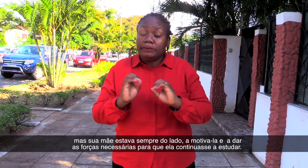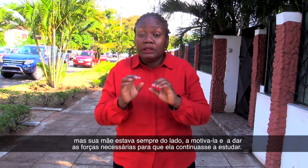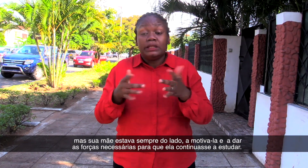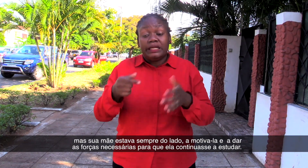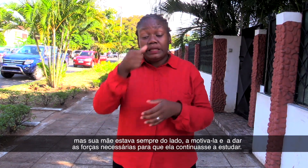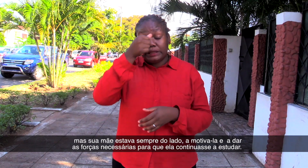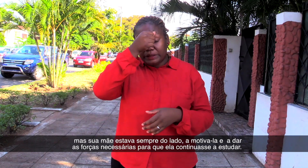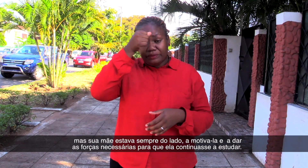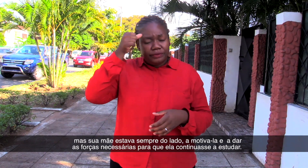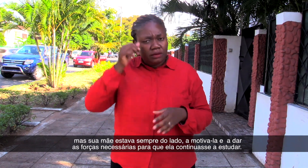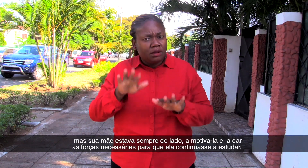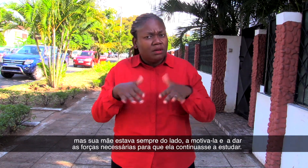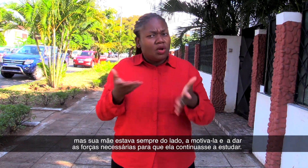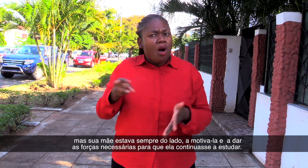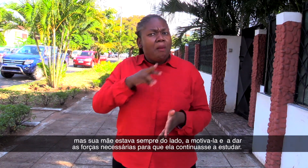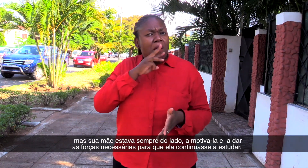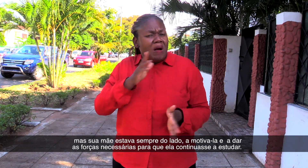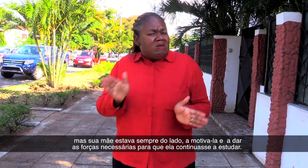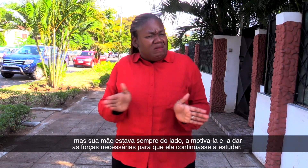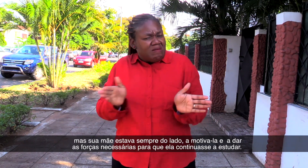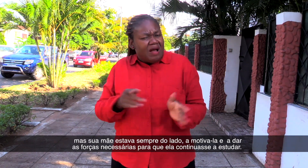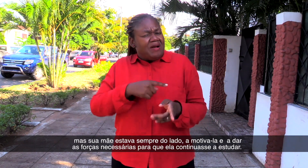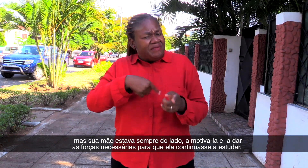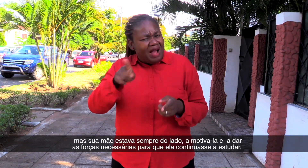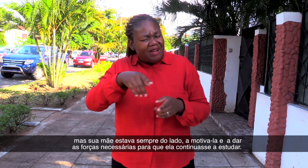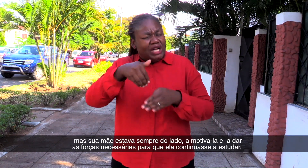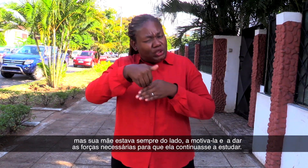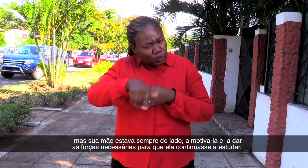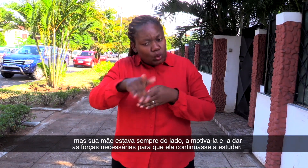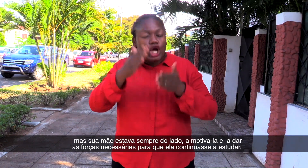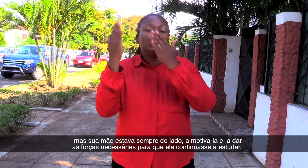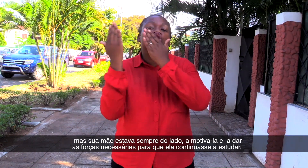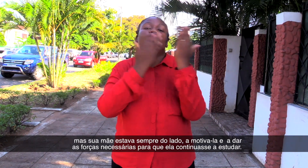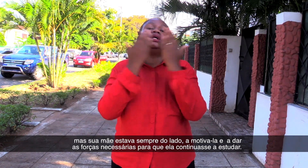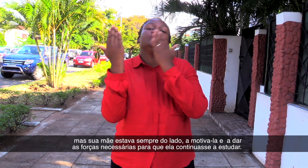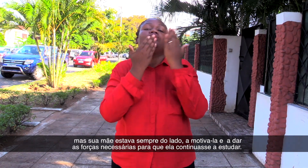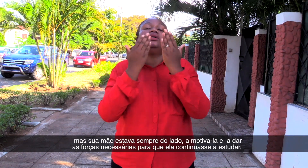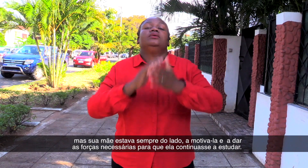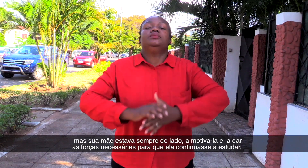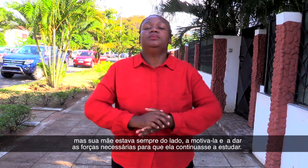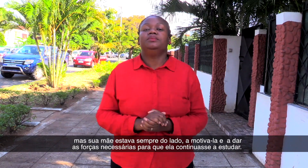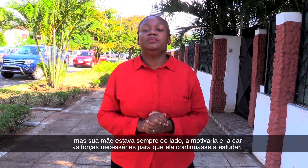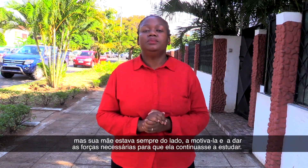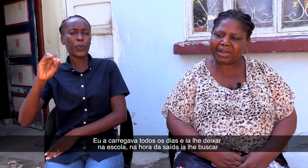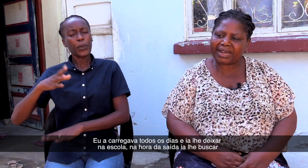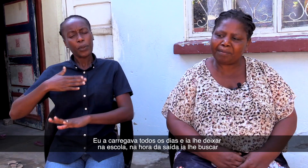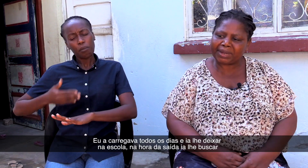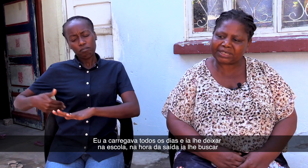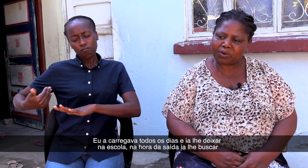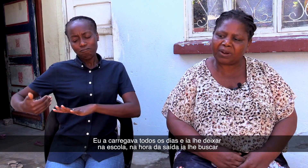Mas sua mãe estava sempre do lado, a motivá-la e a dar as forças necessárias para que ela continuasse a estudar. Eu